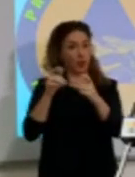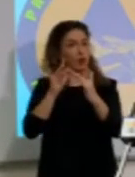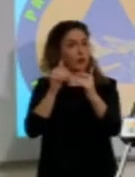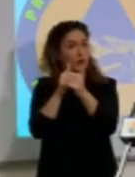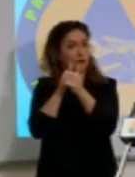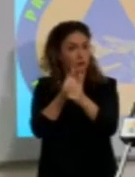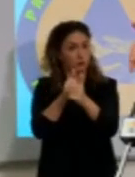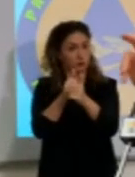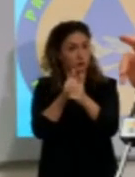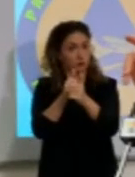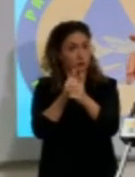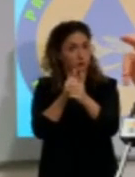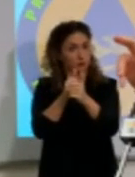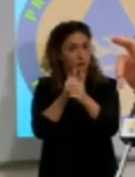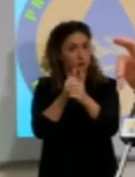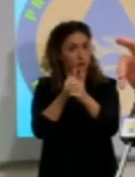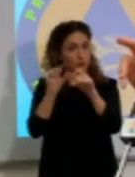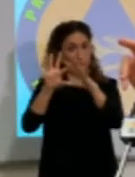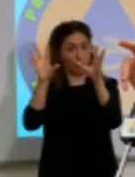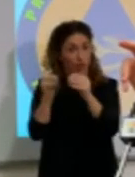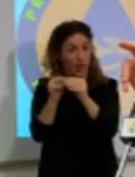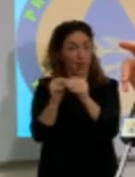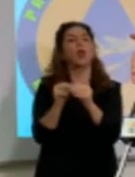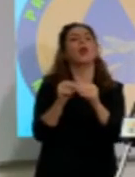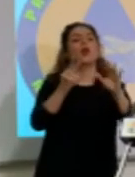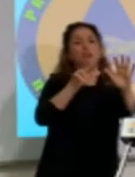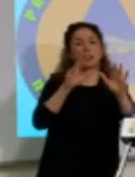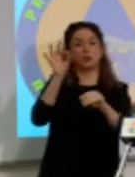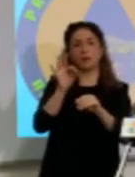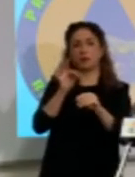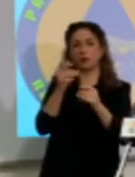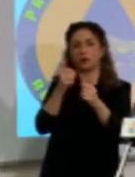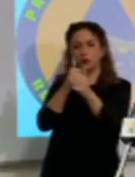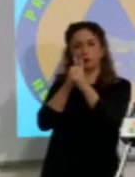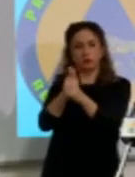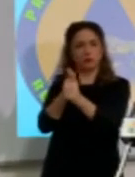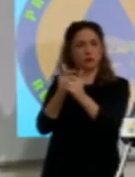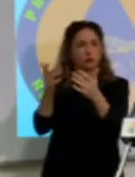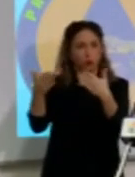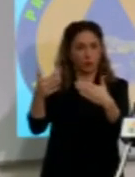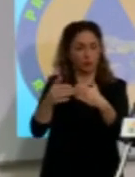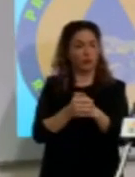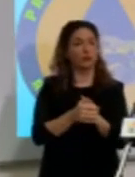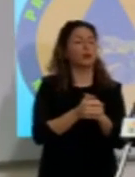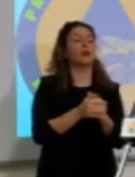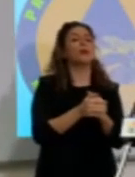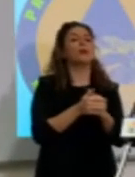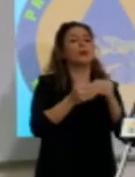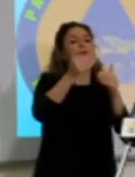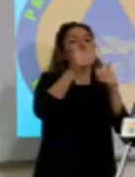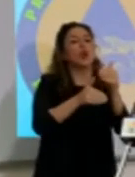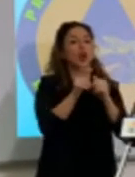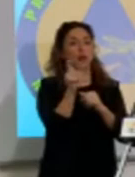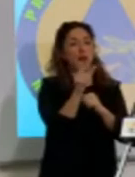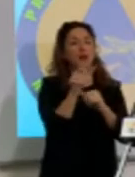contagio da cofito in veneto e anche in friuli venezia giulia dall'inizio pandemia abbiamo avuto la parte alta del veneto colpita quello meno